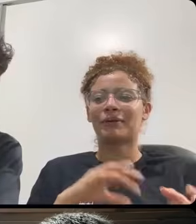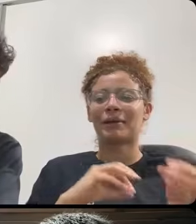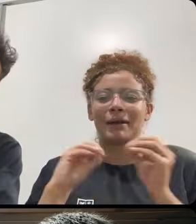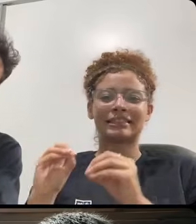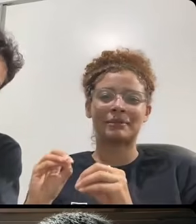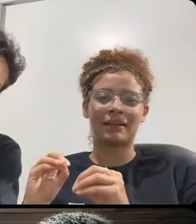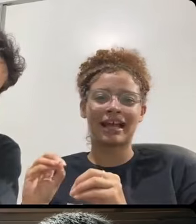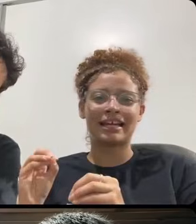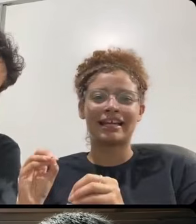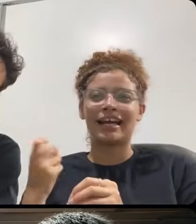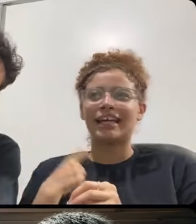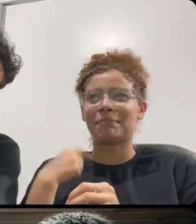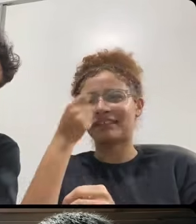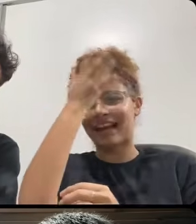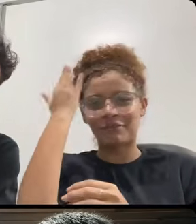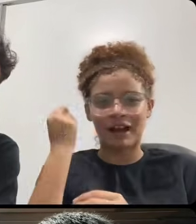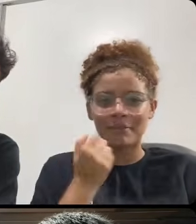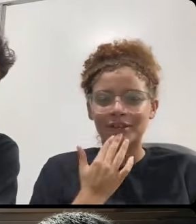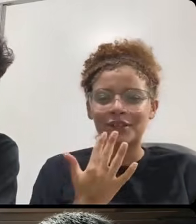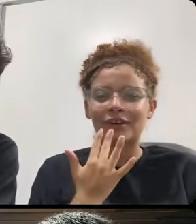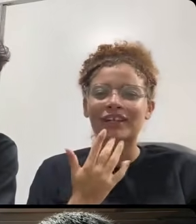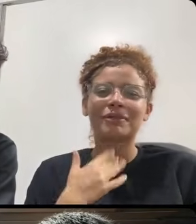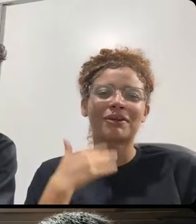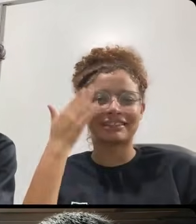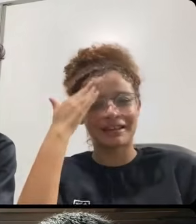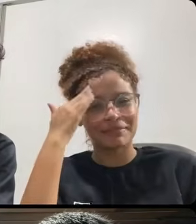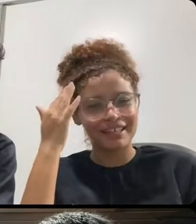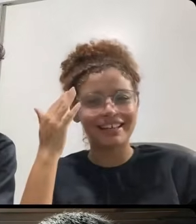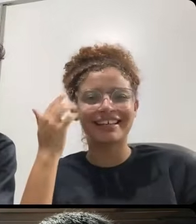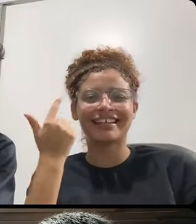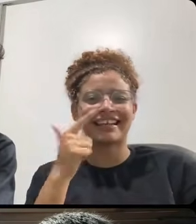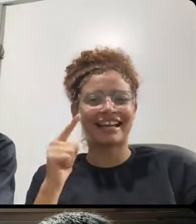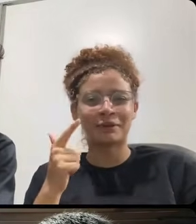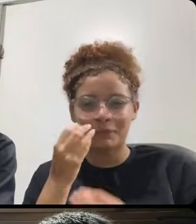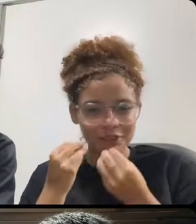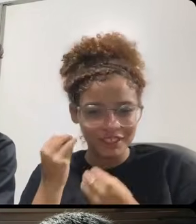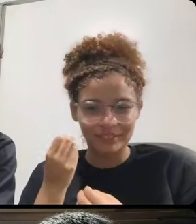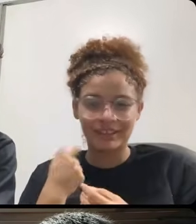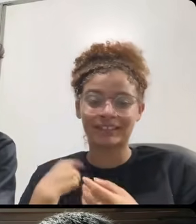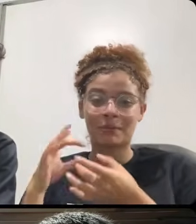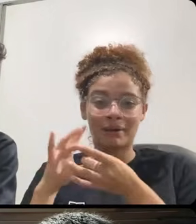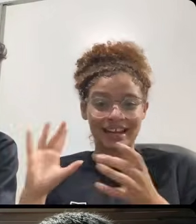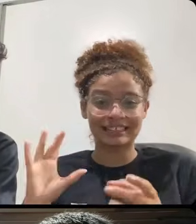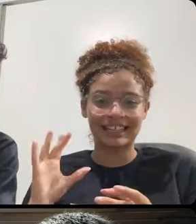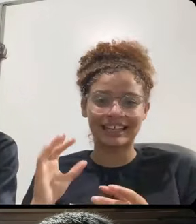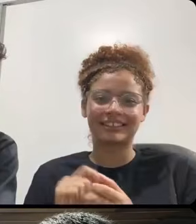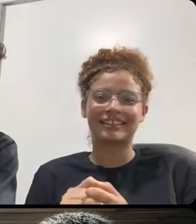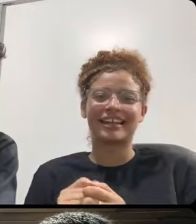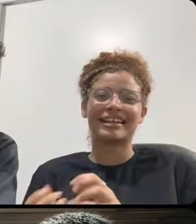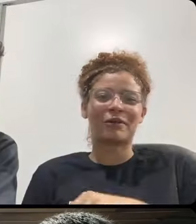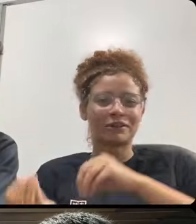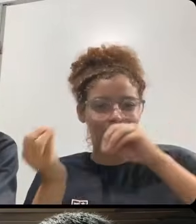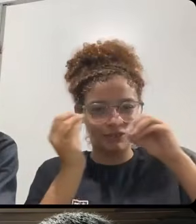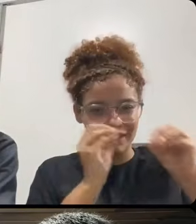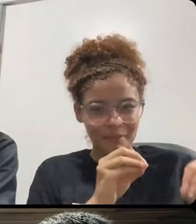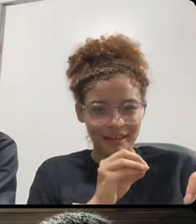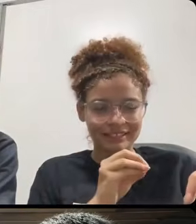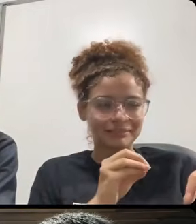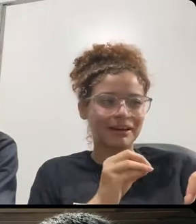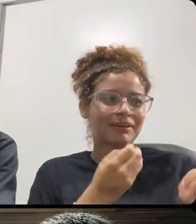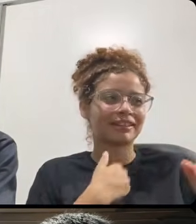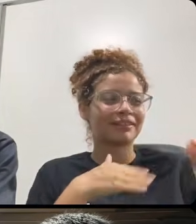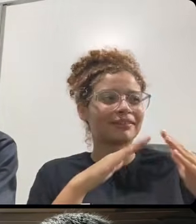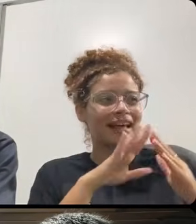por exemplo, eu ia para a assembleia e pintava o cabelo de colorido porque eu sabia que lá não podia, não era tão bem aceito. E quando eu